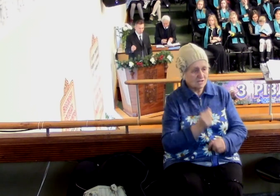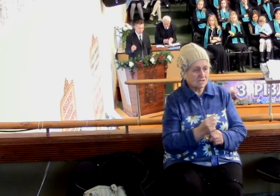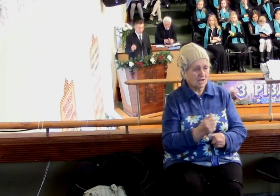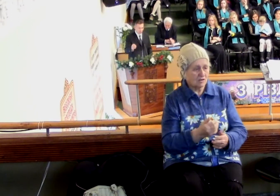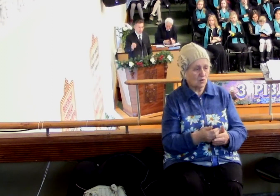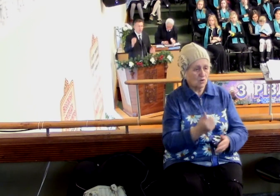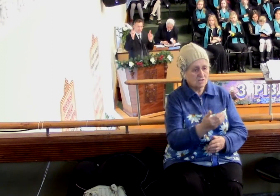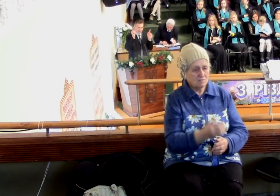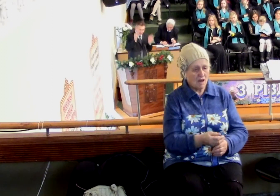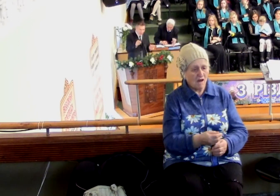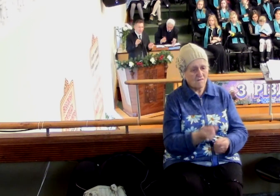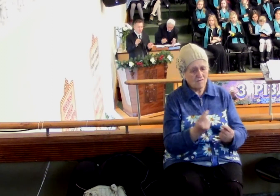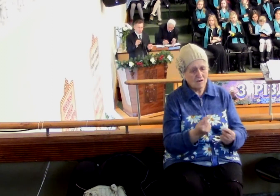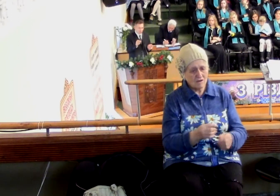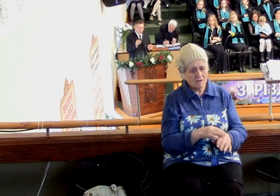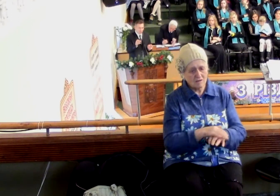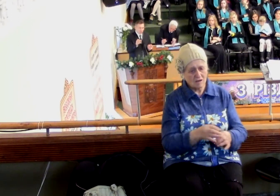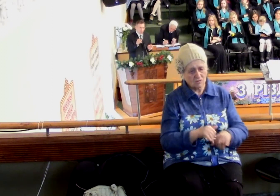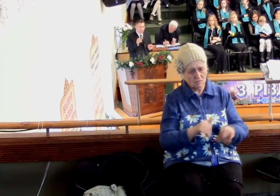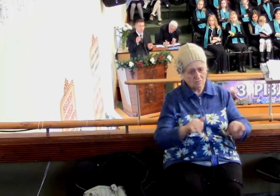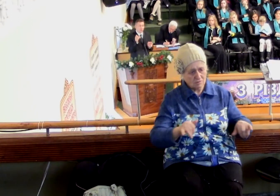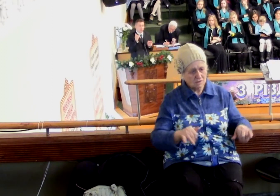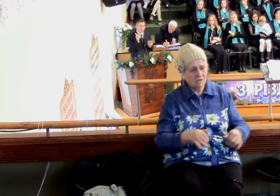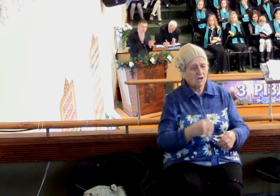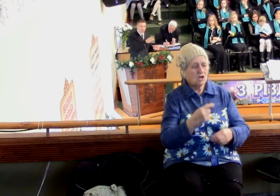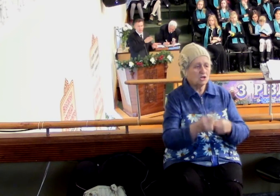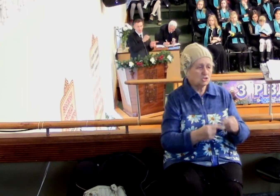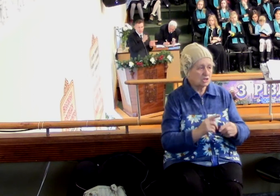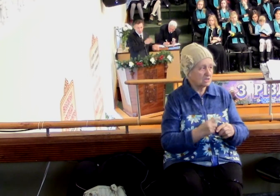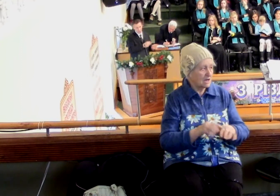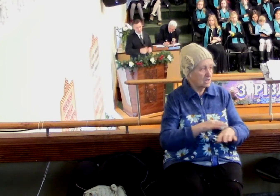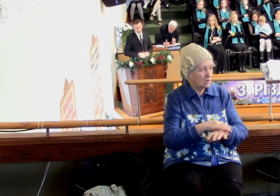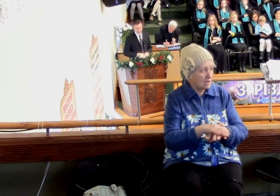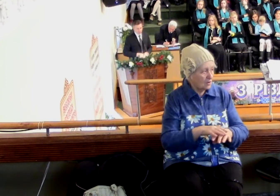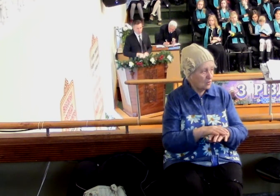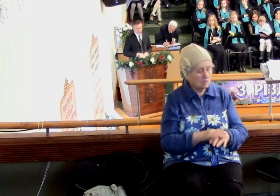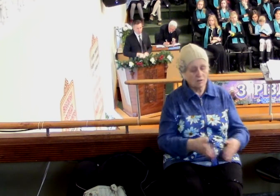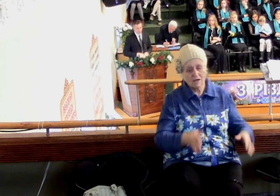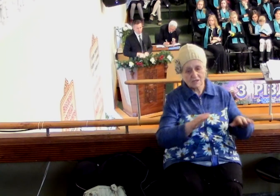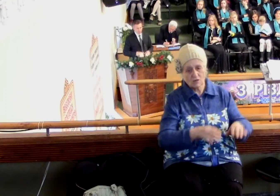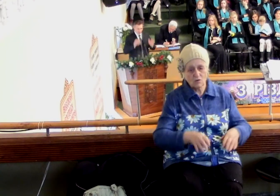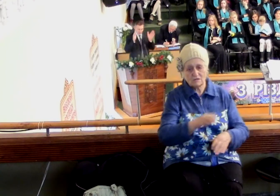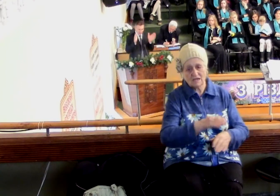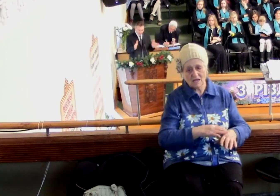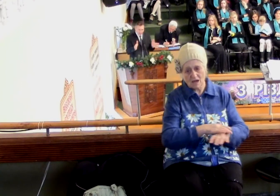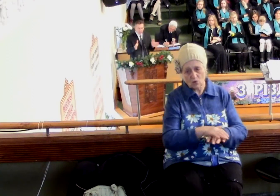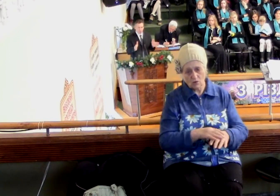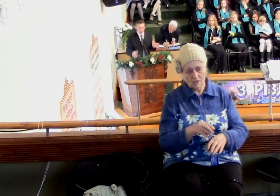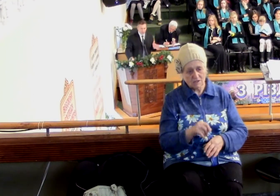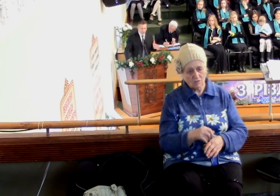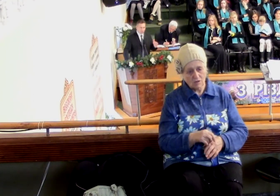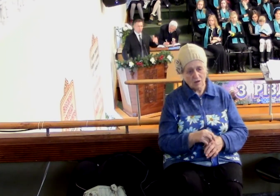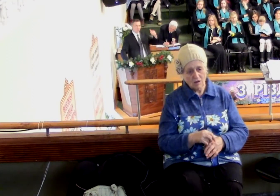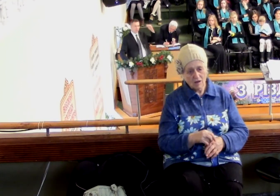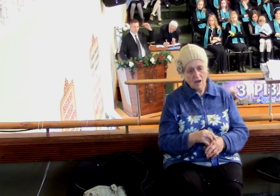народ, и через этот народ благословлю все народы земли. Через этот